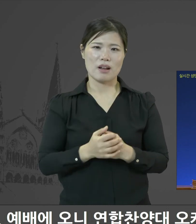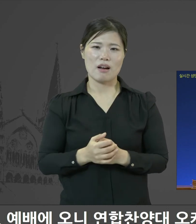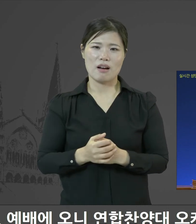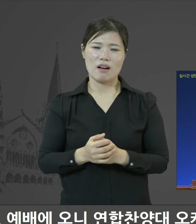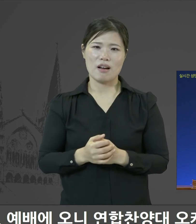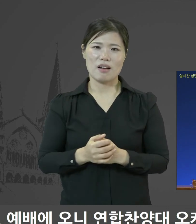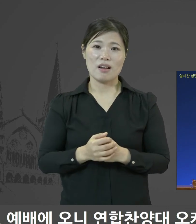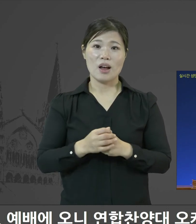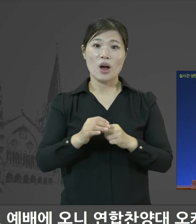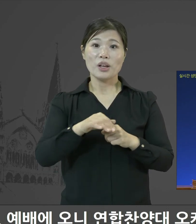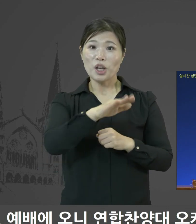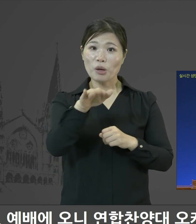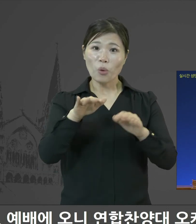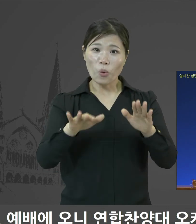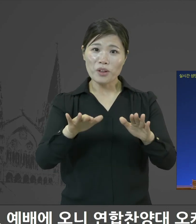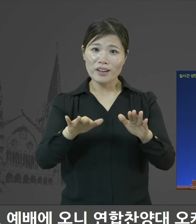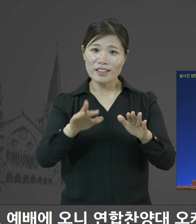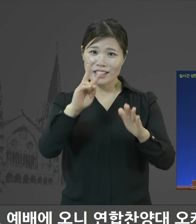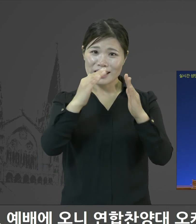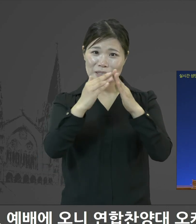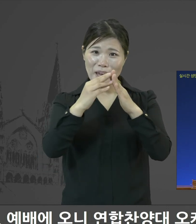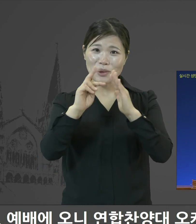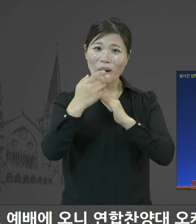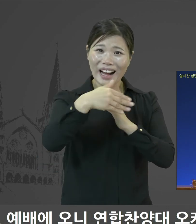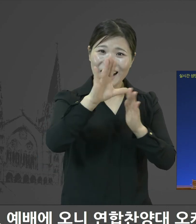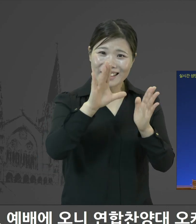오늘 나가시다는 달력도 준답니다.